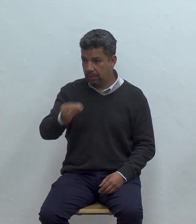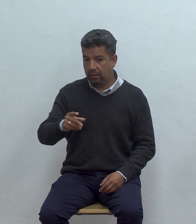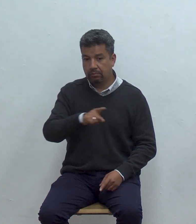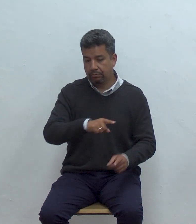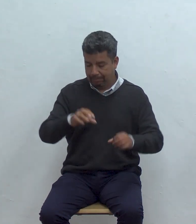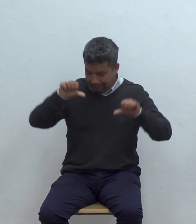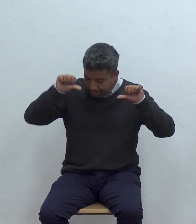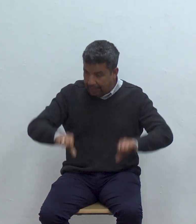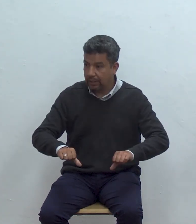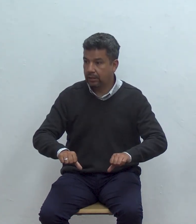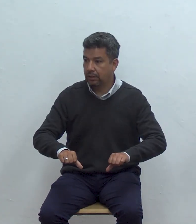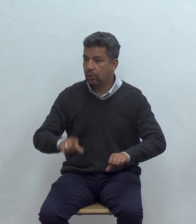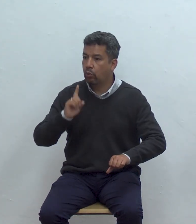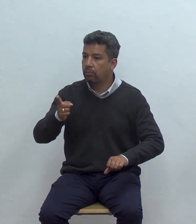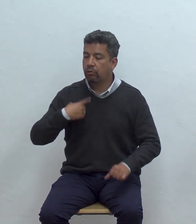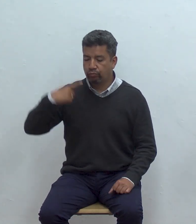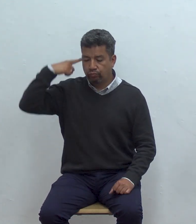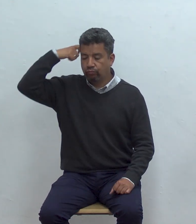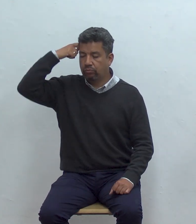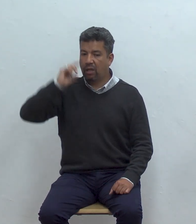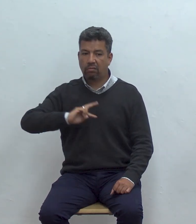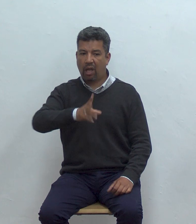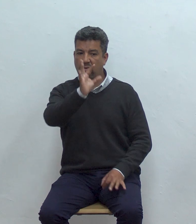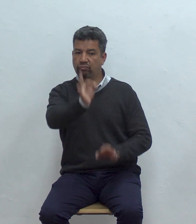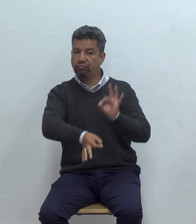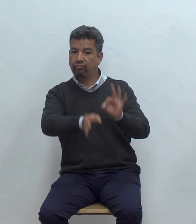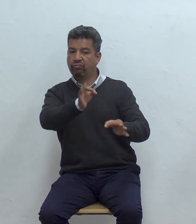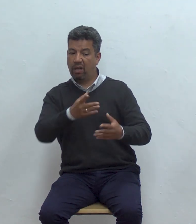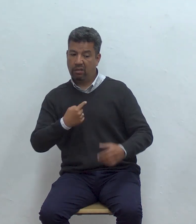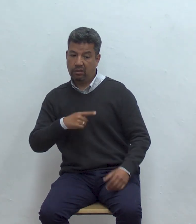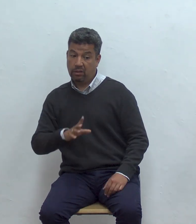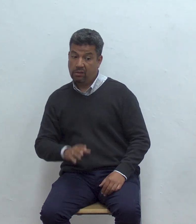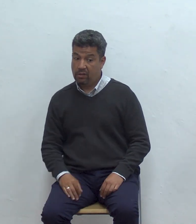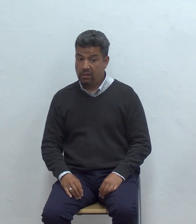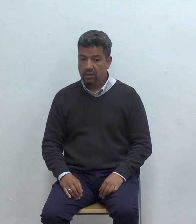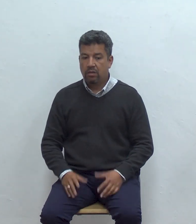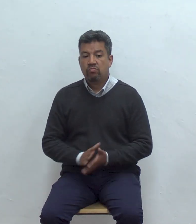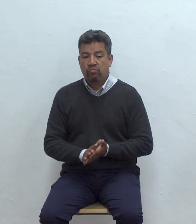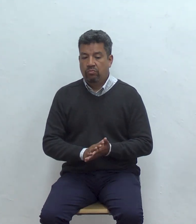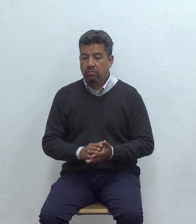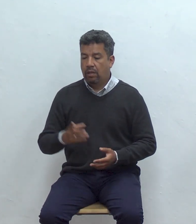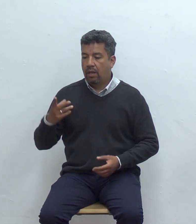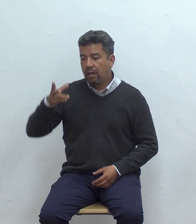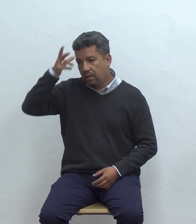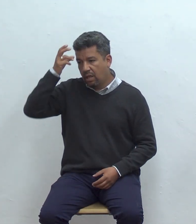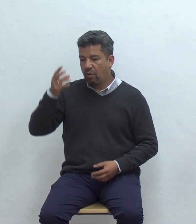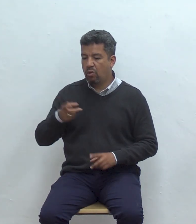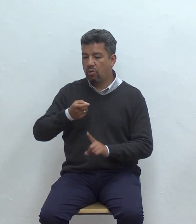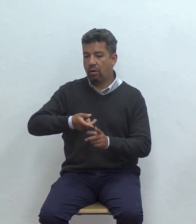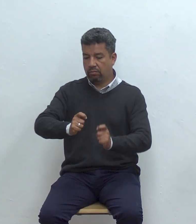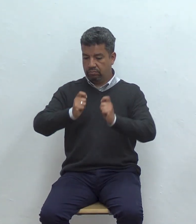intérpretes. Porque nos atrevemos a juzgar y a hacer el papel del diablo. ¿Qué es lo que hace el